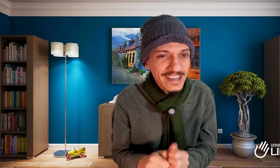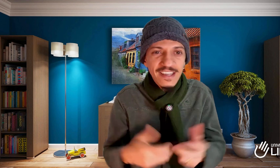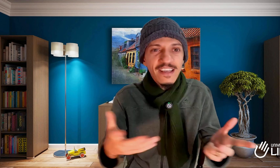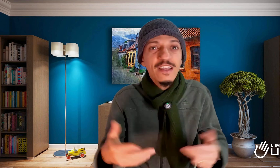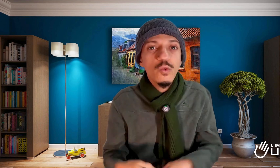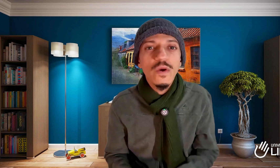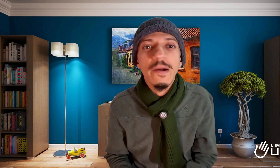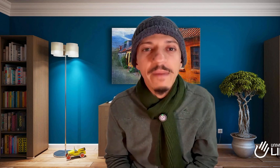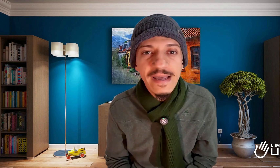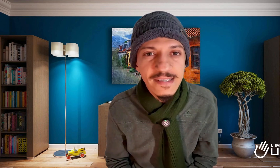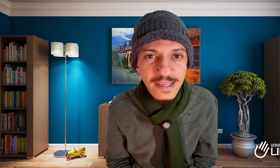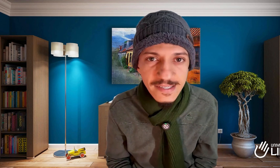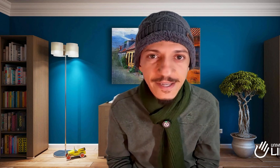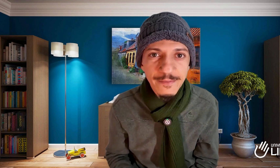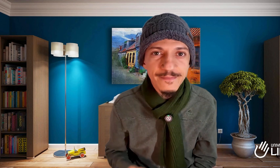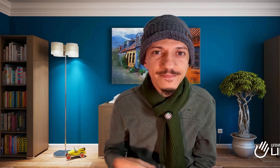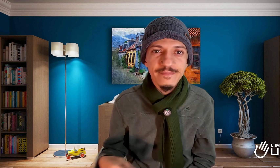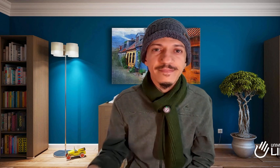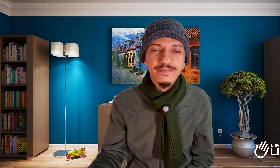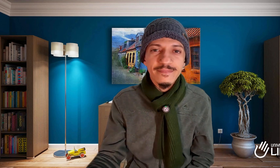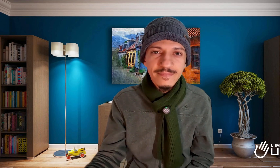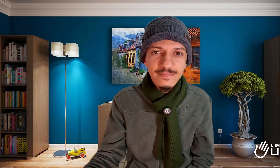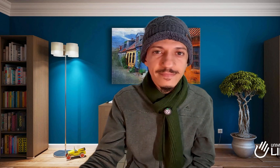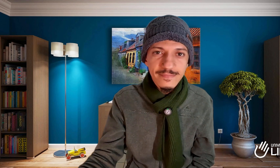e nunca mais esqueci.